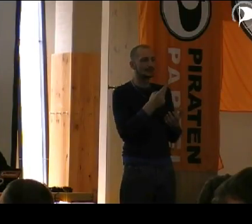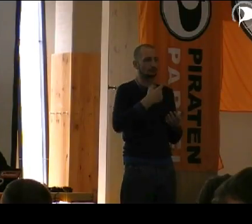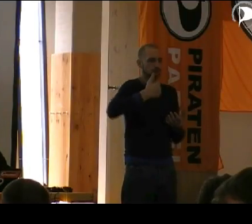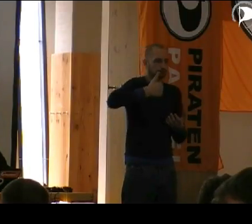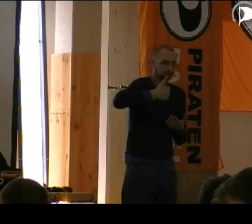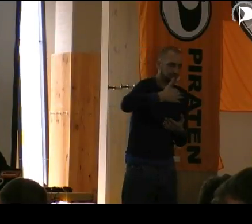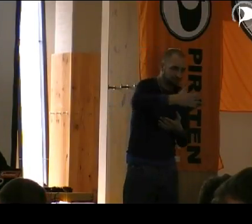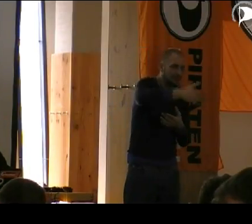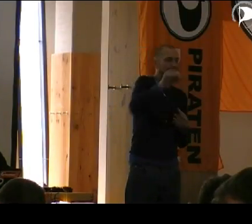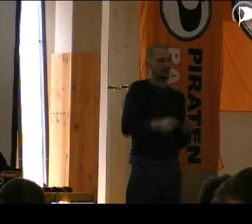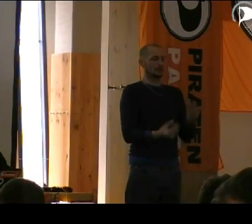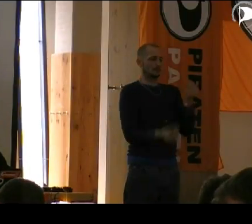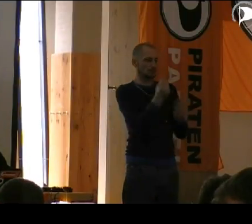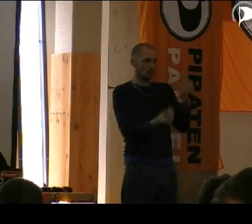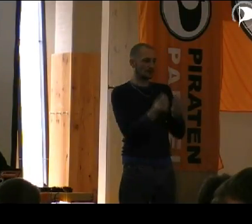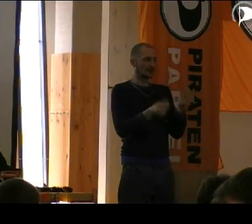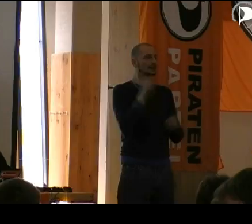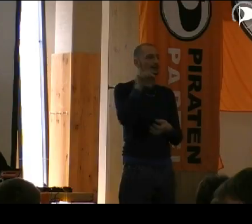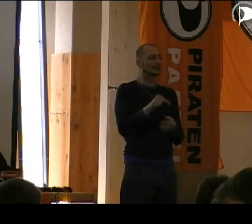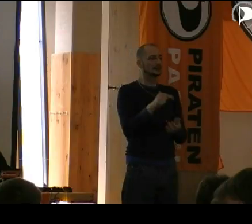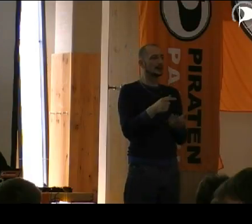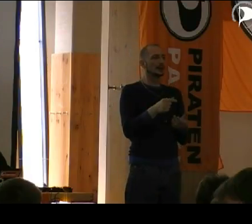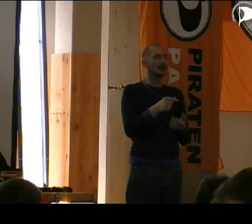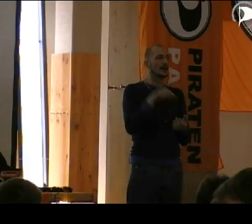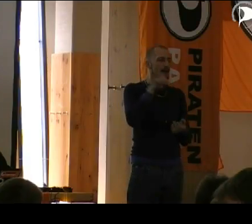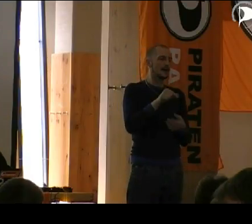habe ich jetzt nicht auf den weiten ist das besonnenheit